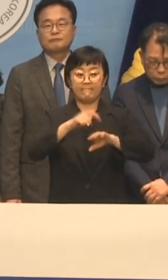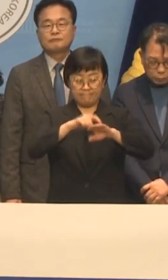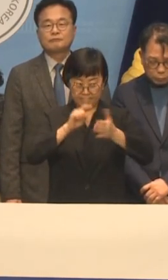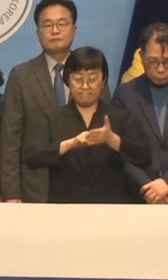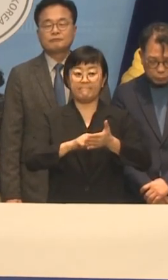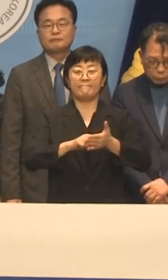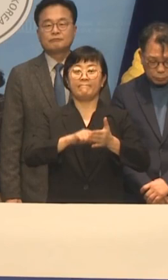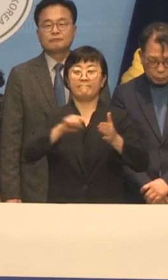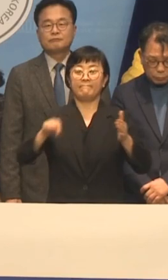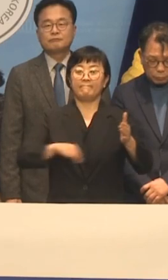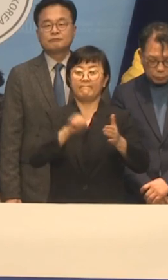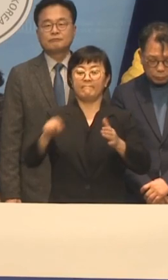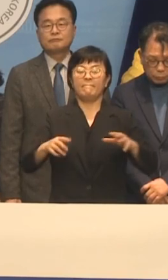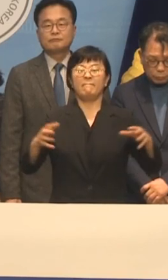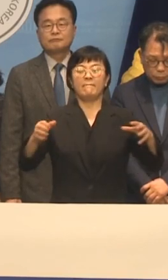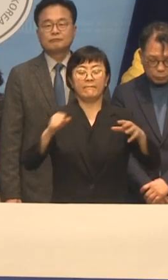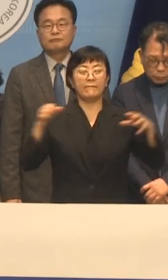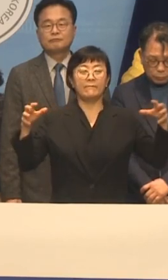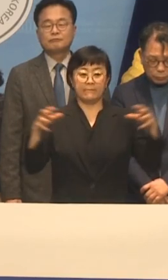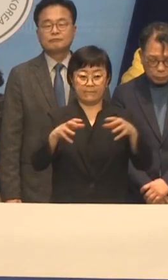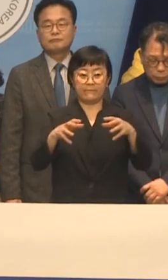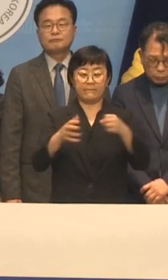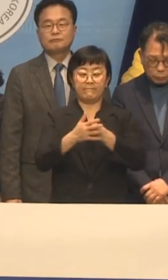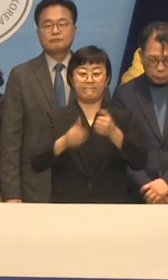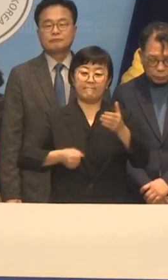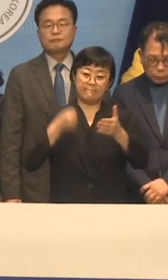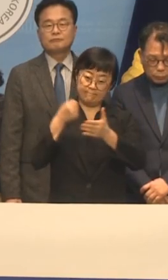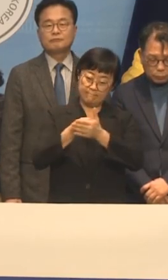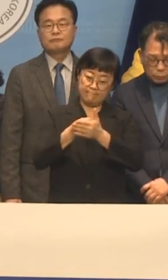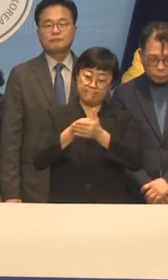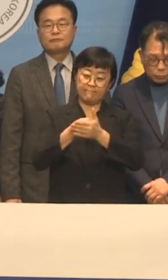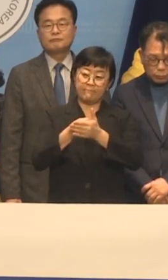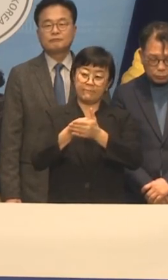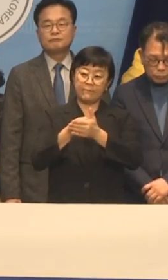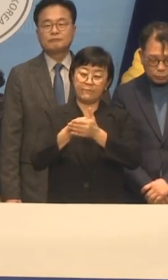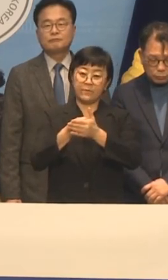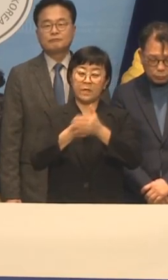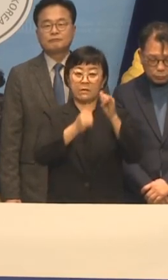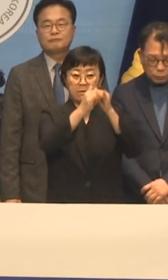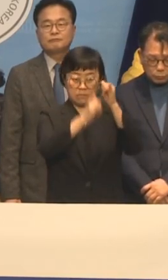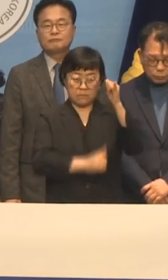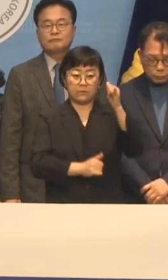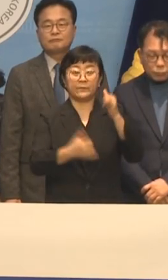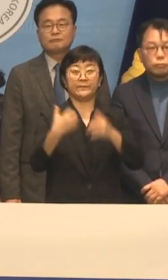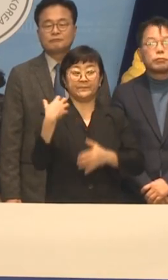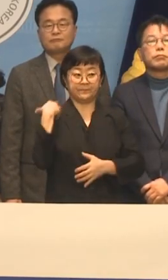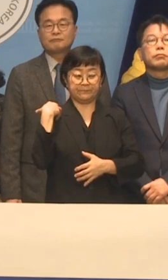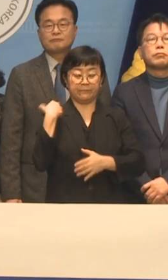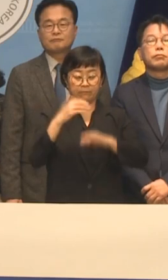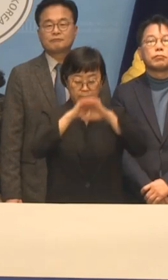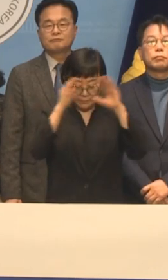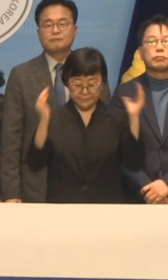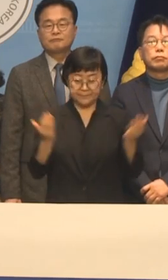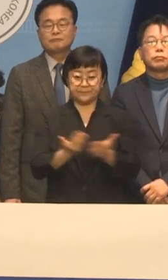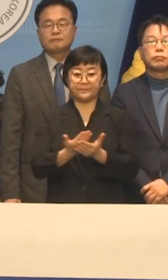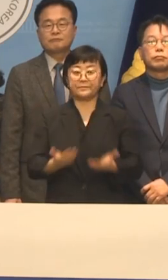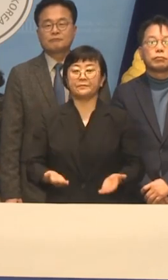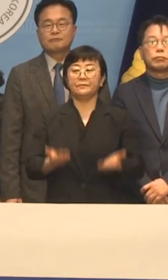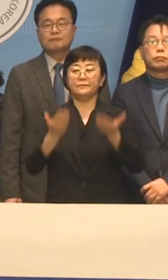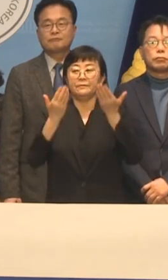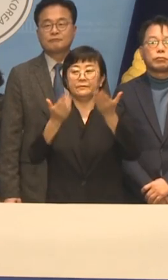마음속으로 하나가 돼서 다짐하고, 그리고 역사적 소임에 다하는